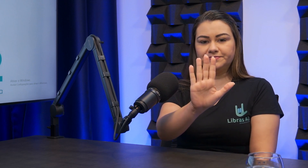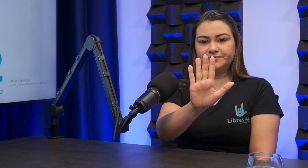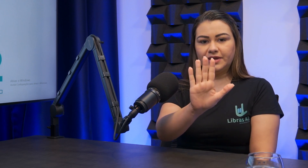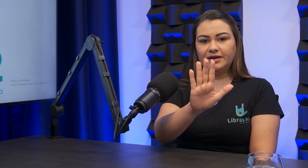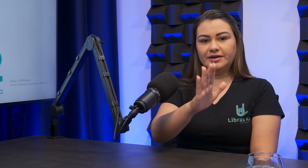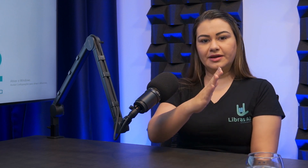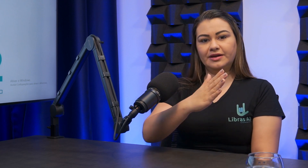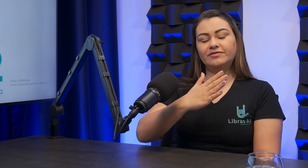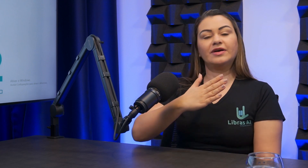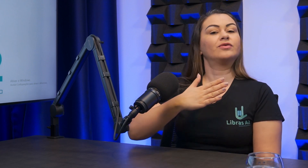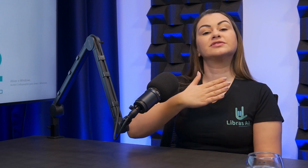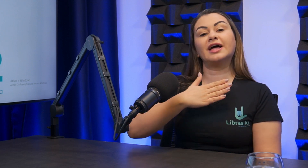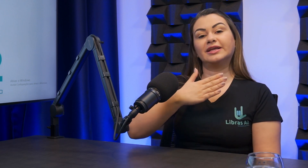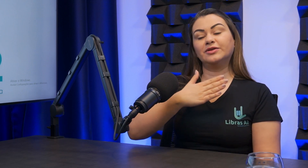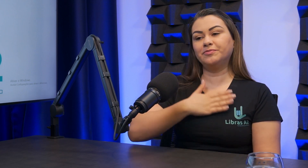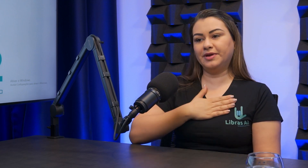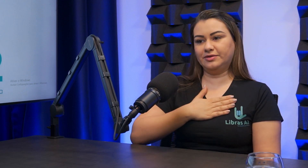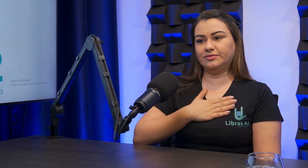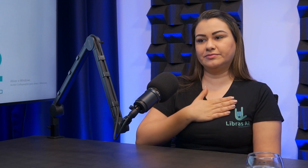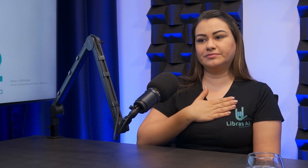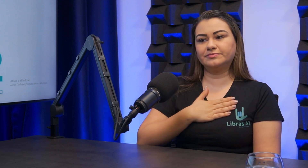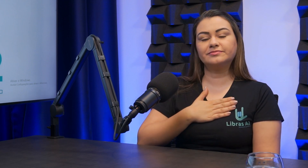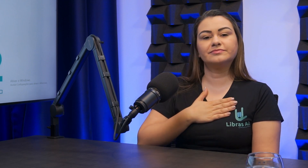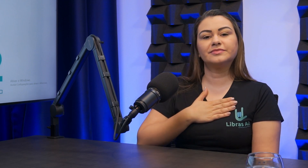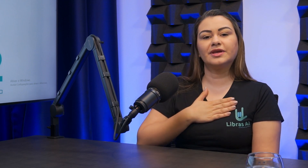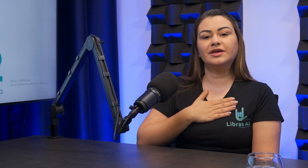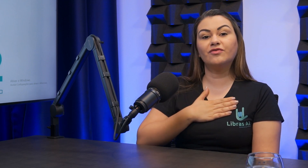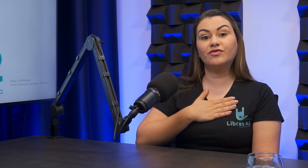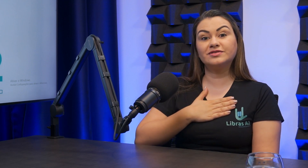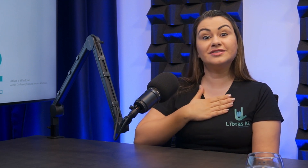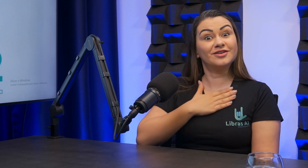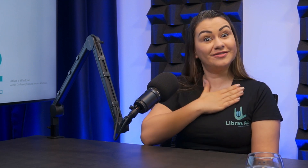tá? E vai encostar aqui no peito. E eu vou fazer assim, ó.